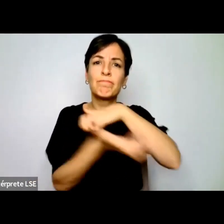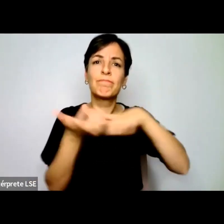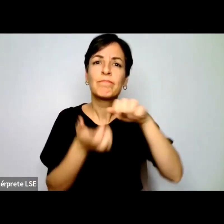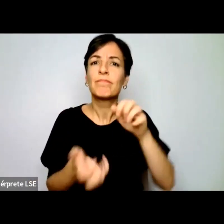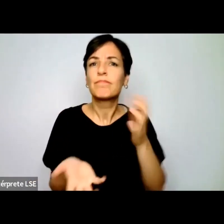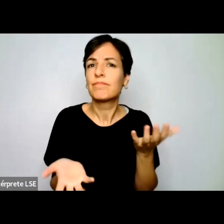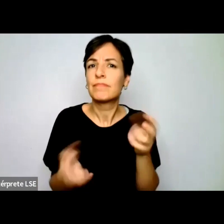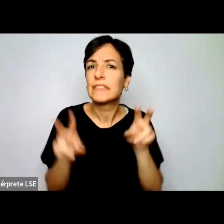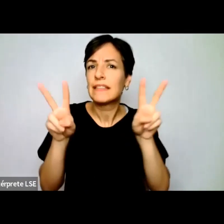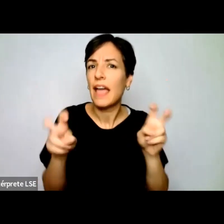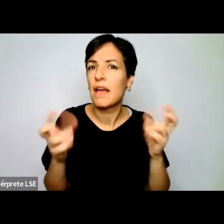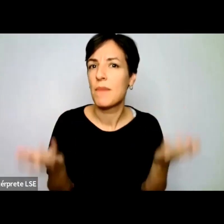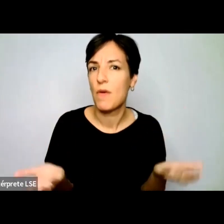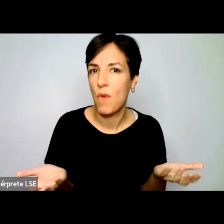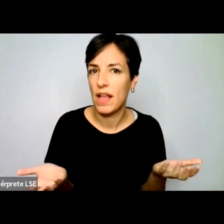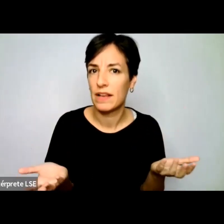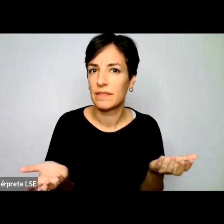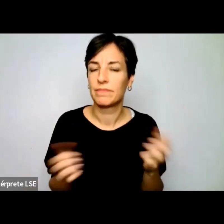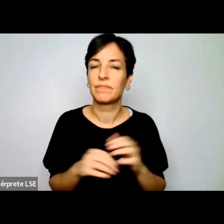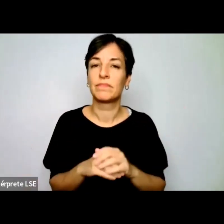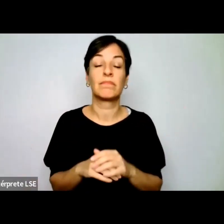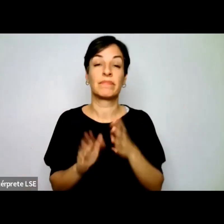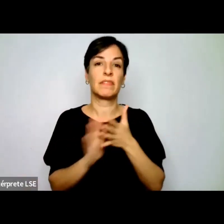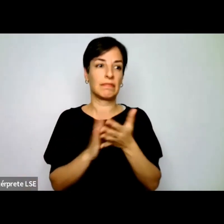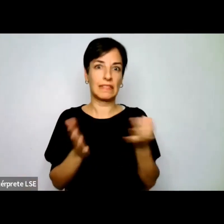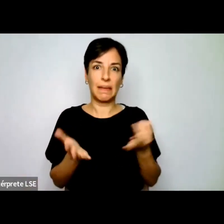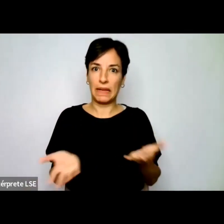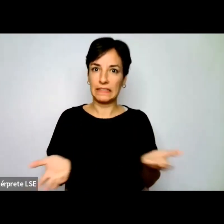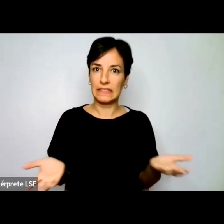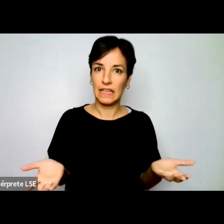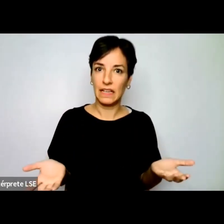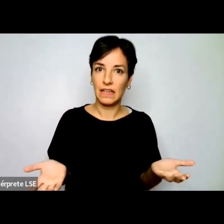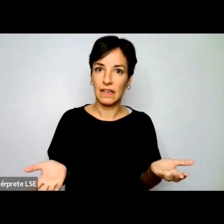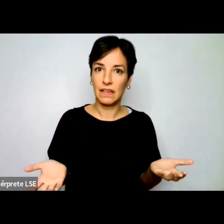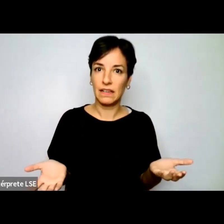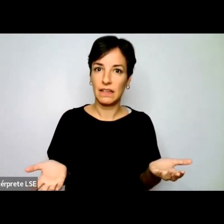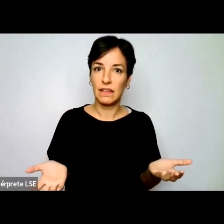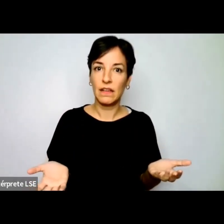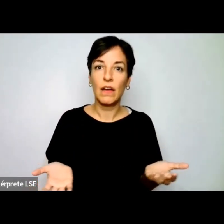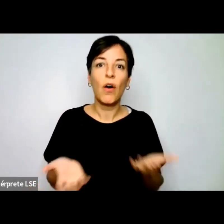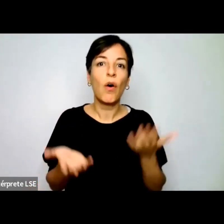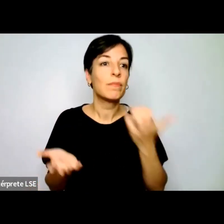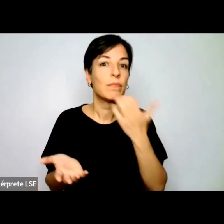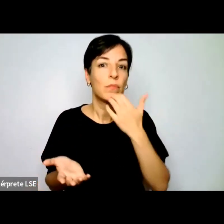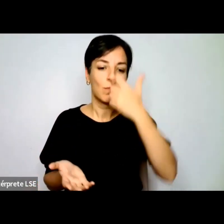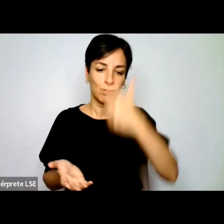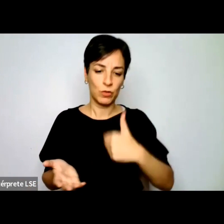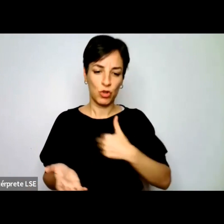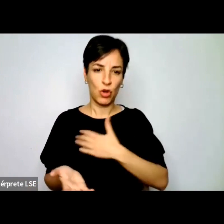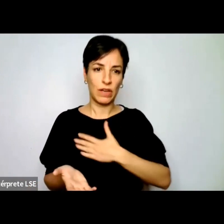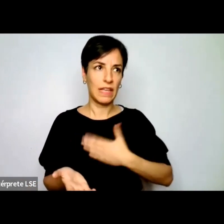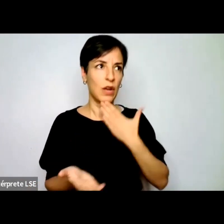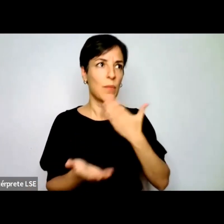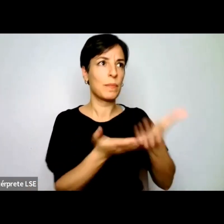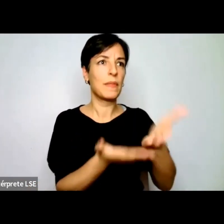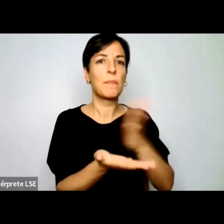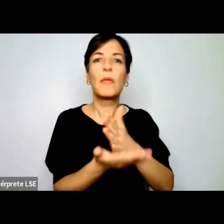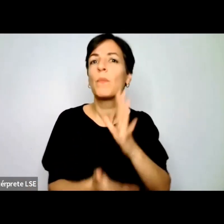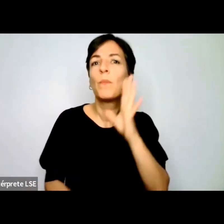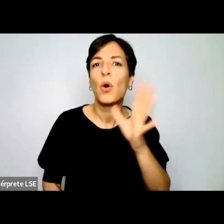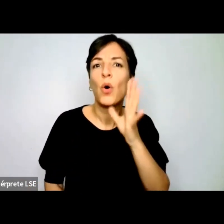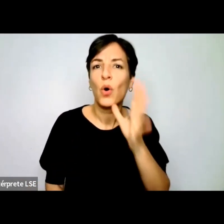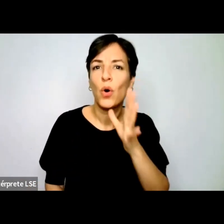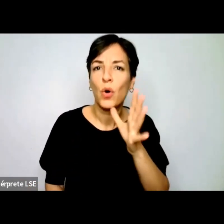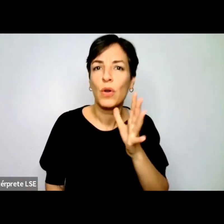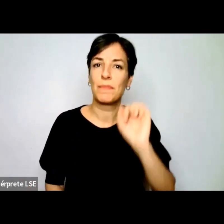Es decir, ¿qué es lo que ha pasado? ¿O qué es lo que hace que una persona quiera solicitar la mediación? Como os han